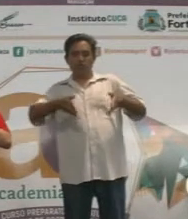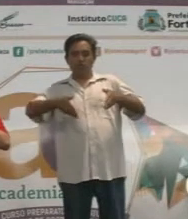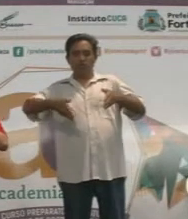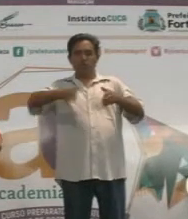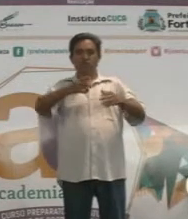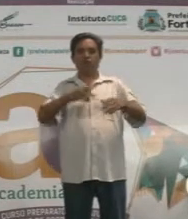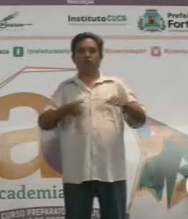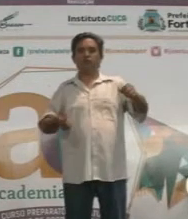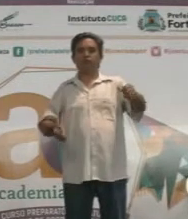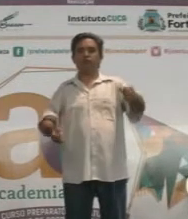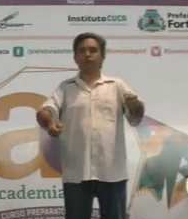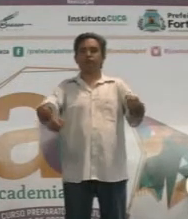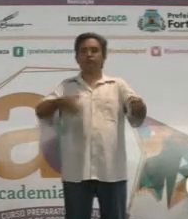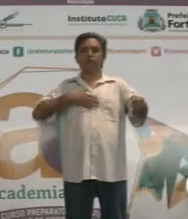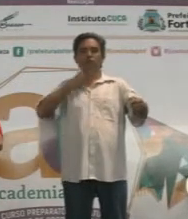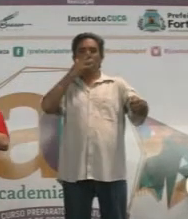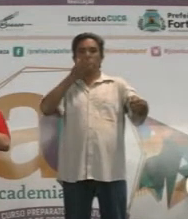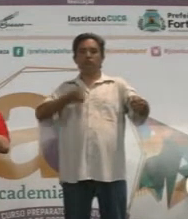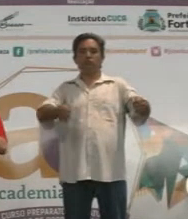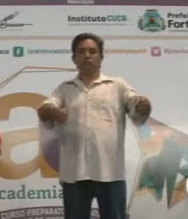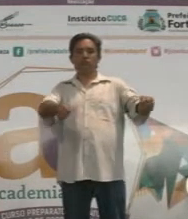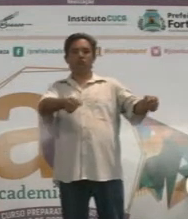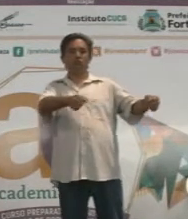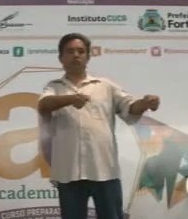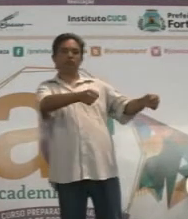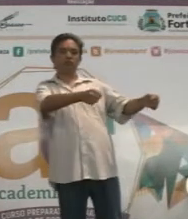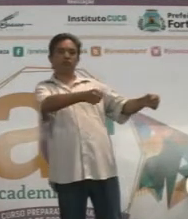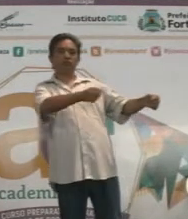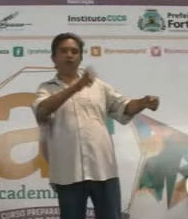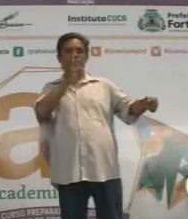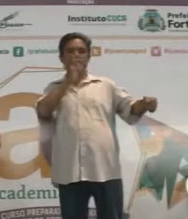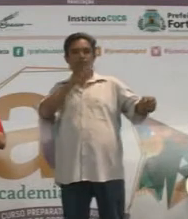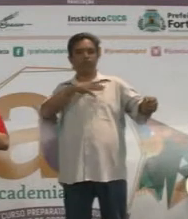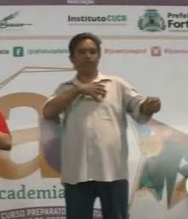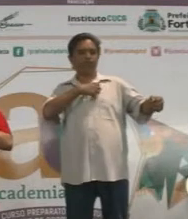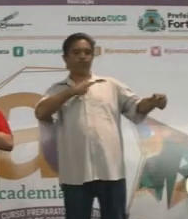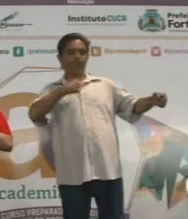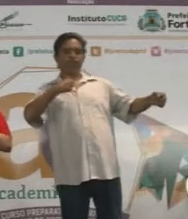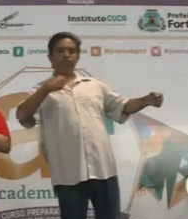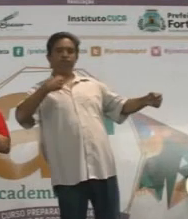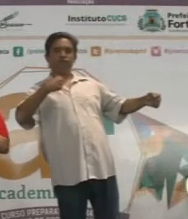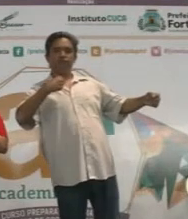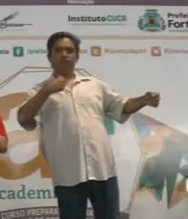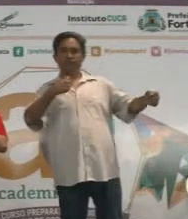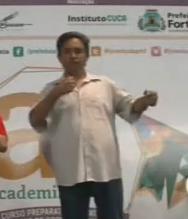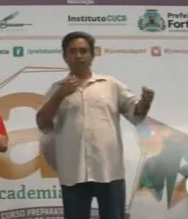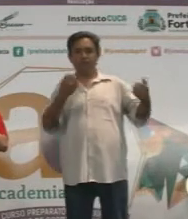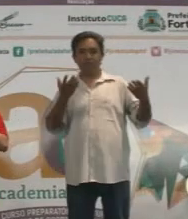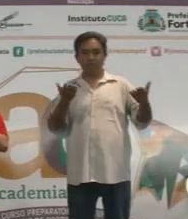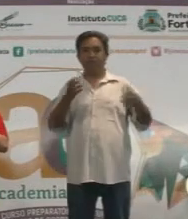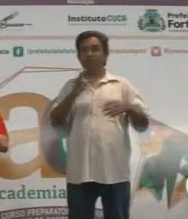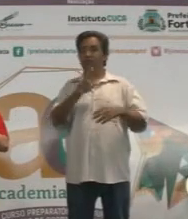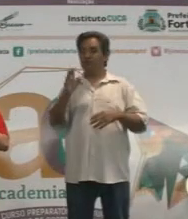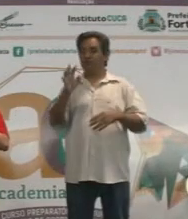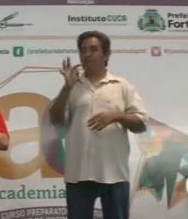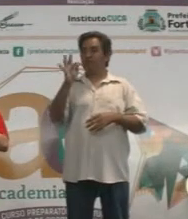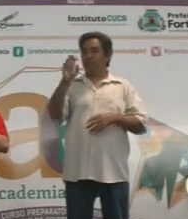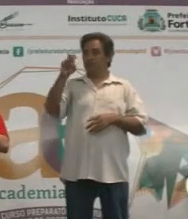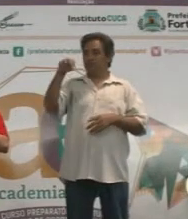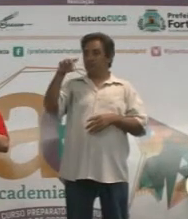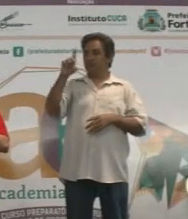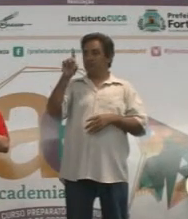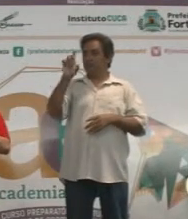seu corpo sendo jogado para fora da curva. Então, se tivesse uma força que te jogasse para fora dela, seria uma tendência